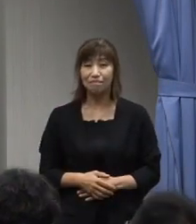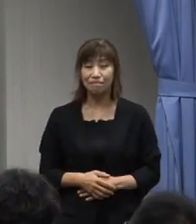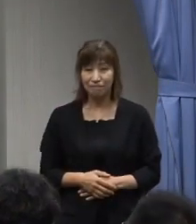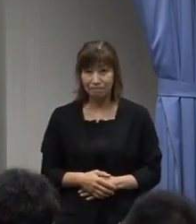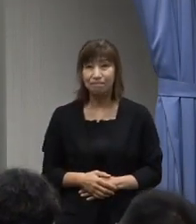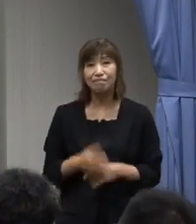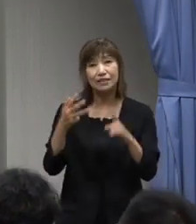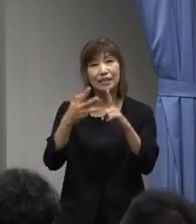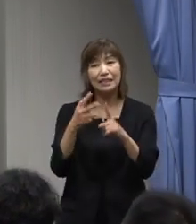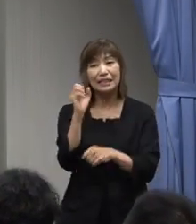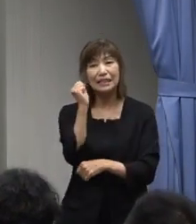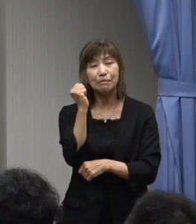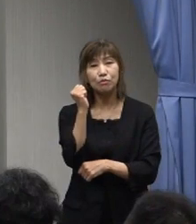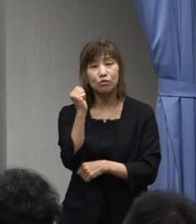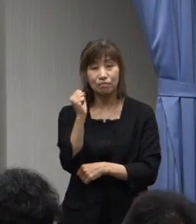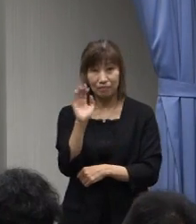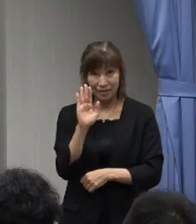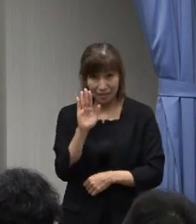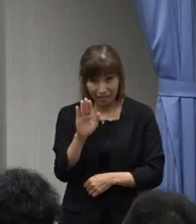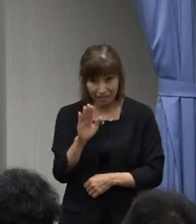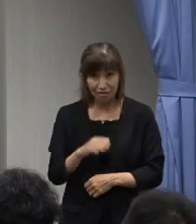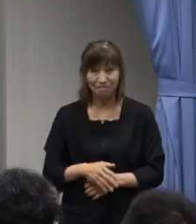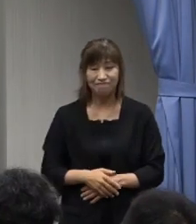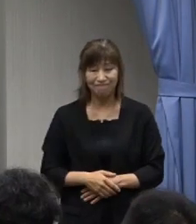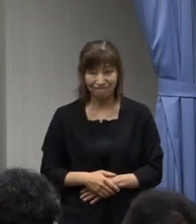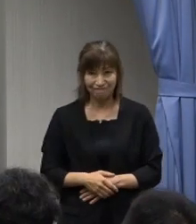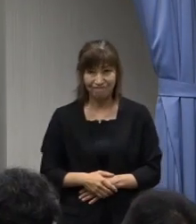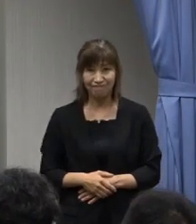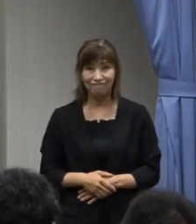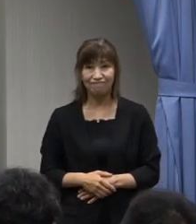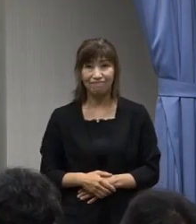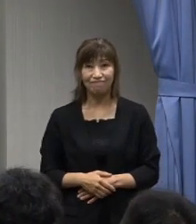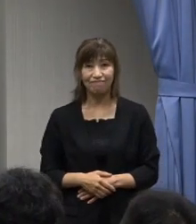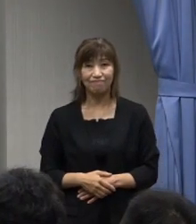大阪日新聞の木下です。まず